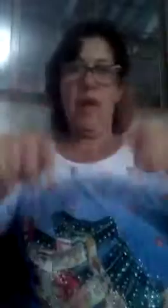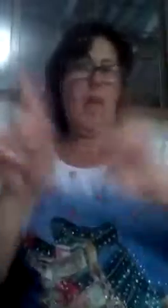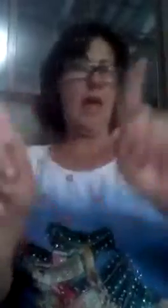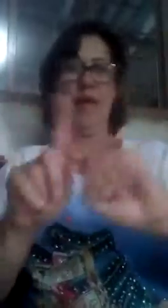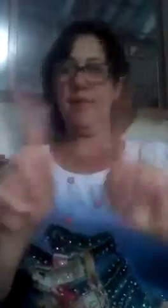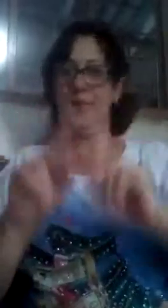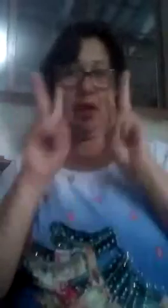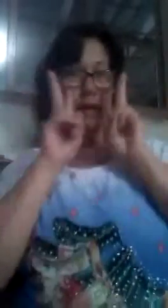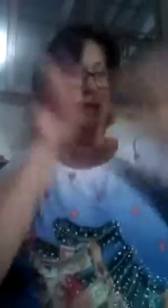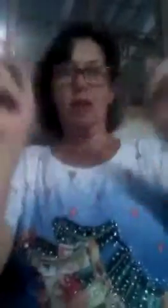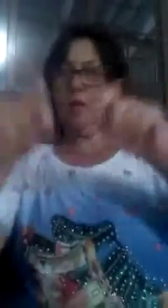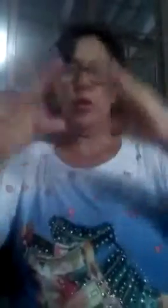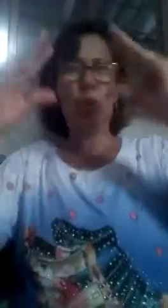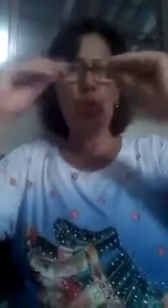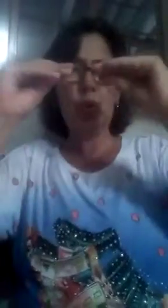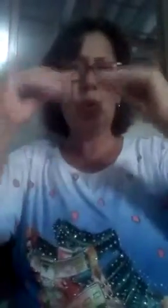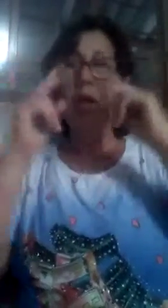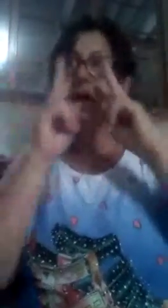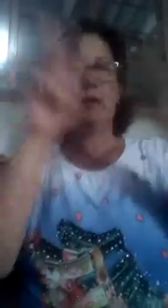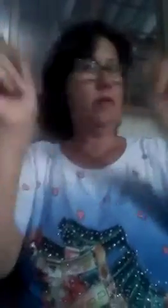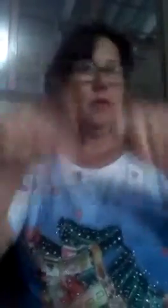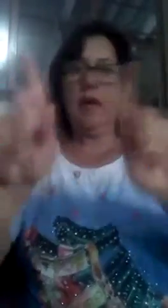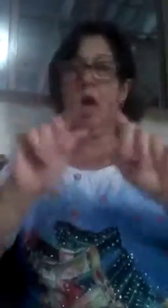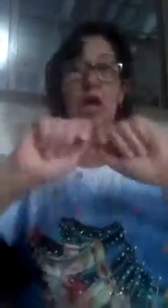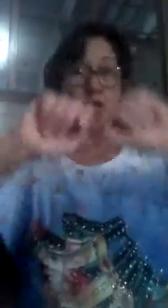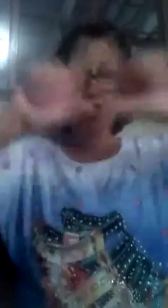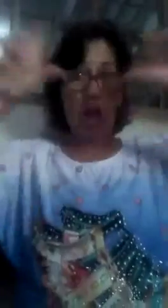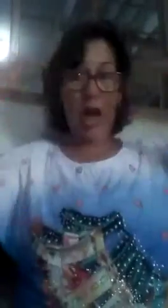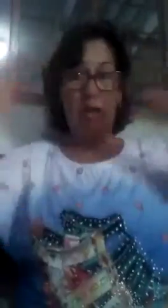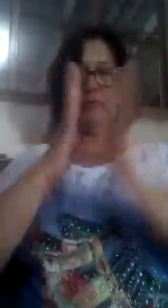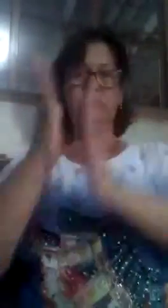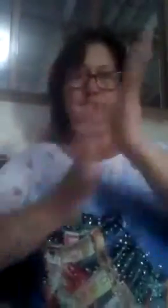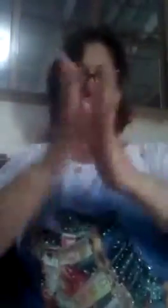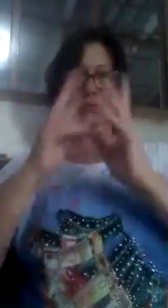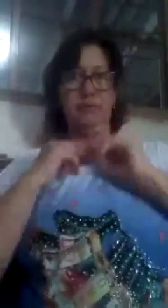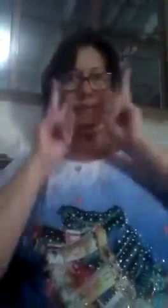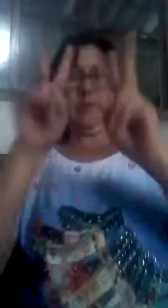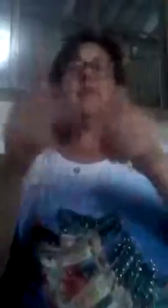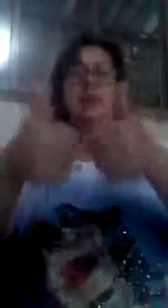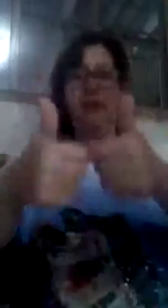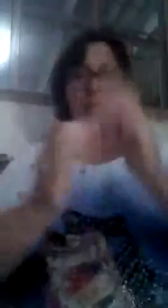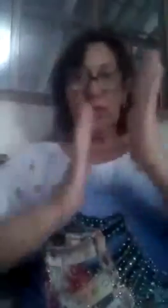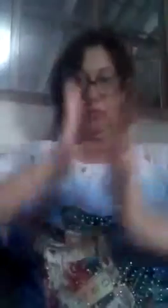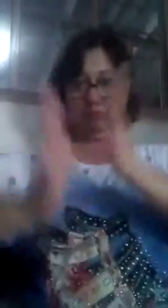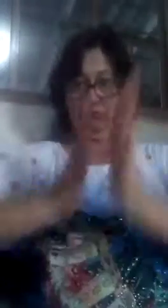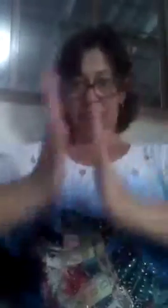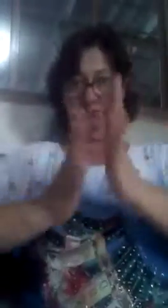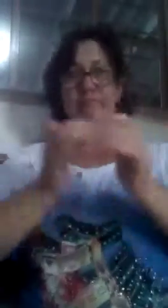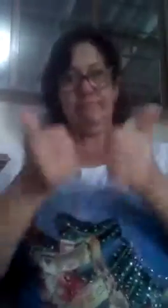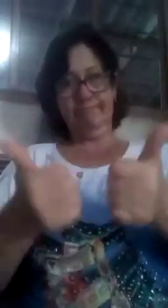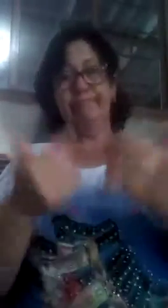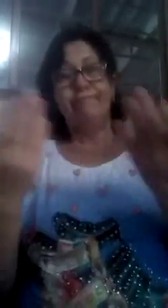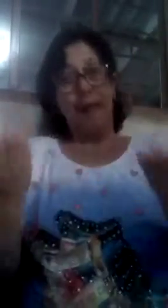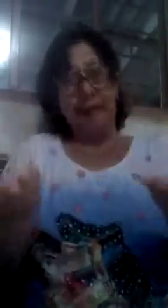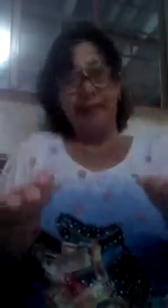Aí Ela pegou e falou assim De acordo com o perfil de vocês duas Tem a vaga pra vocês É no ativo